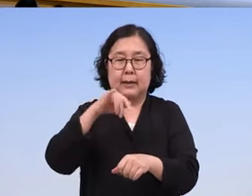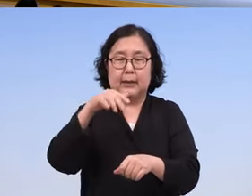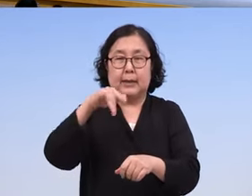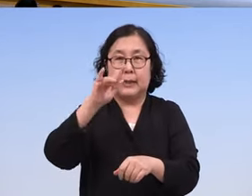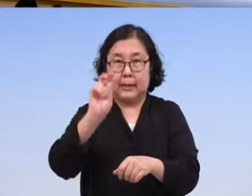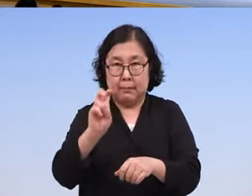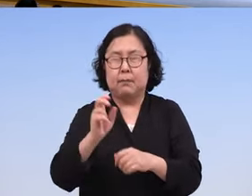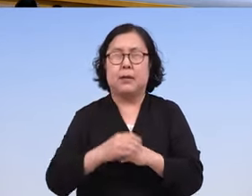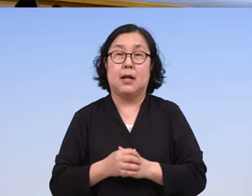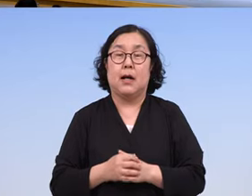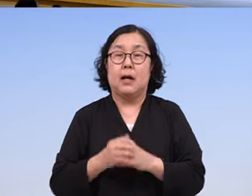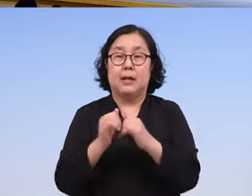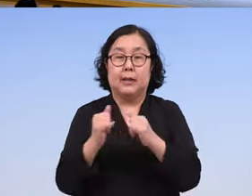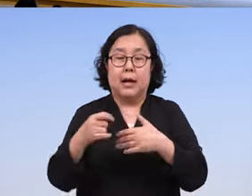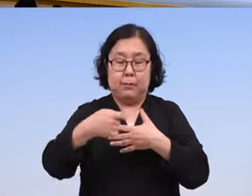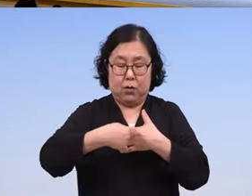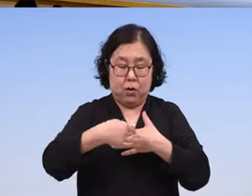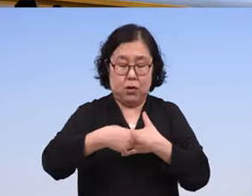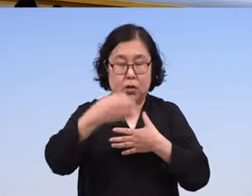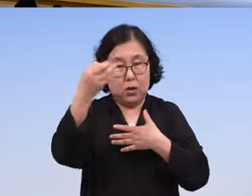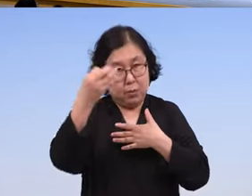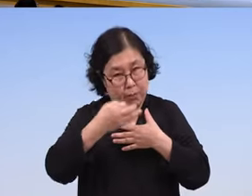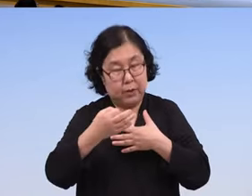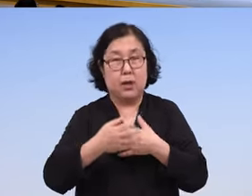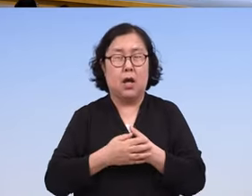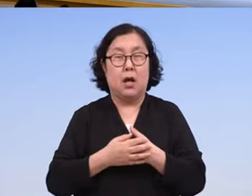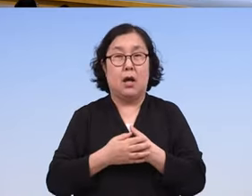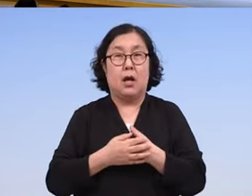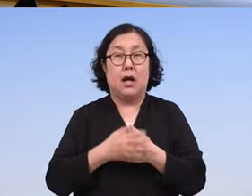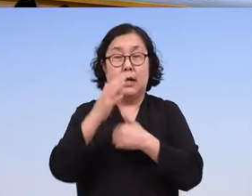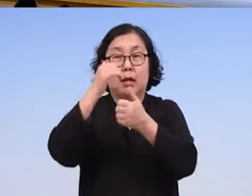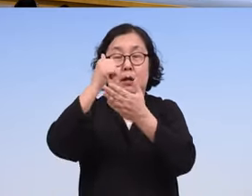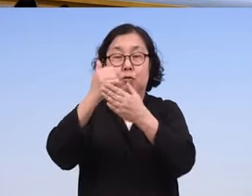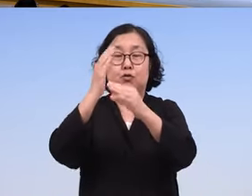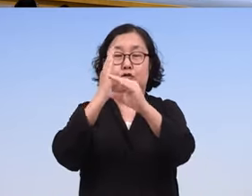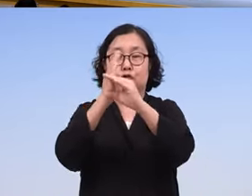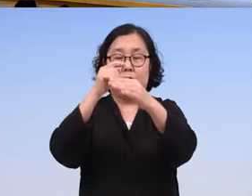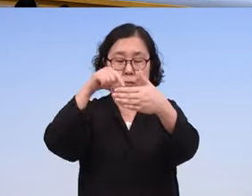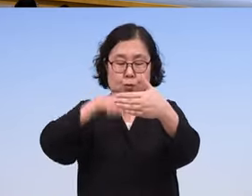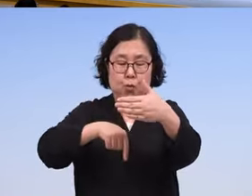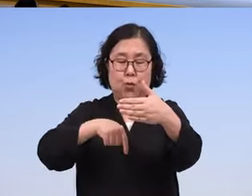아까 말씀드렸잖아요. 사람은 외모를 보거니와 나 여호와는 중심을 보신다.